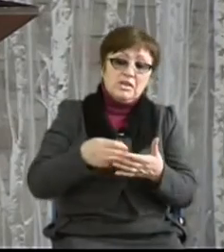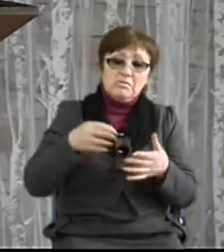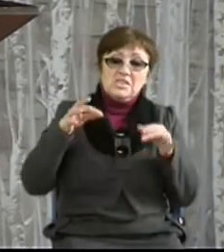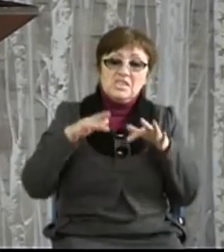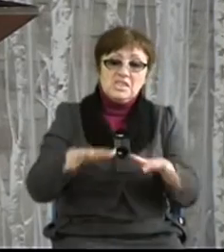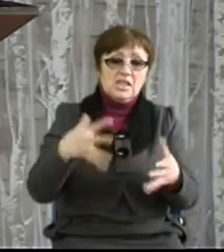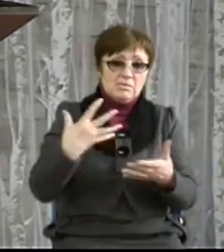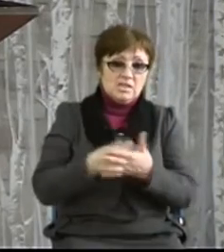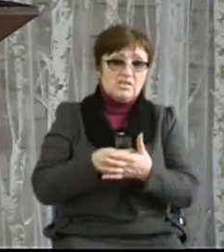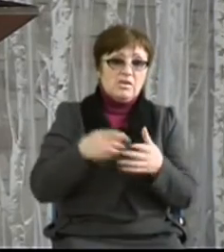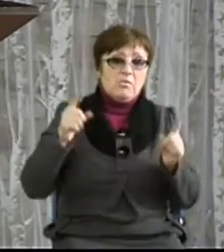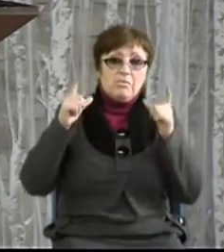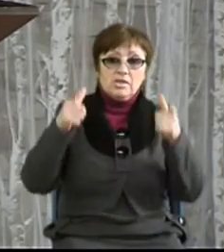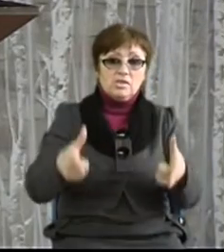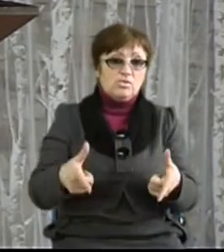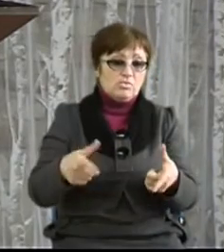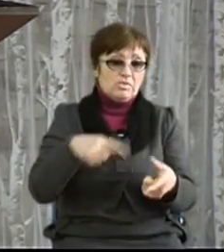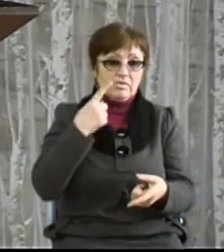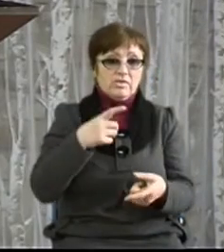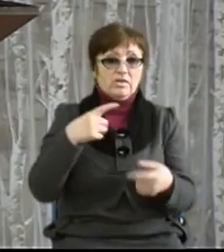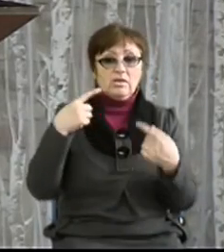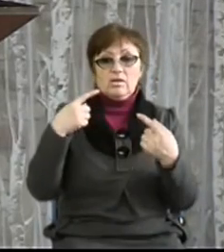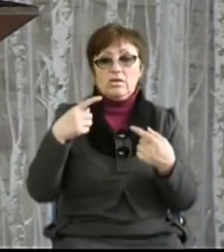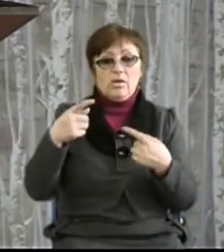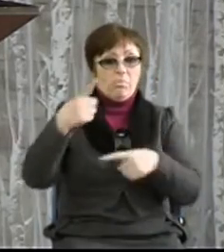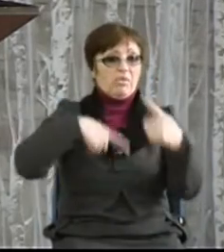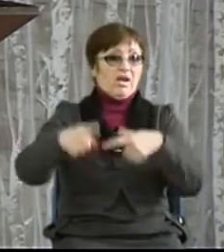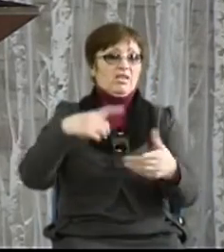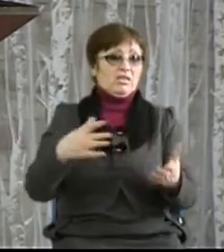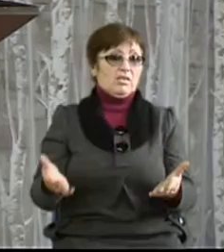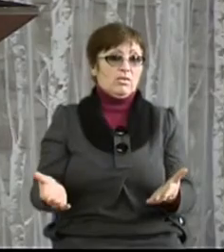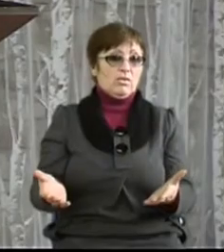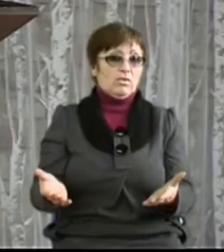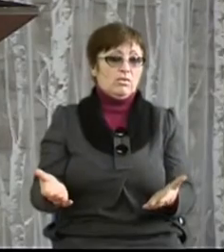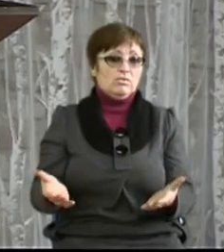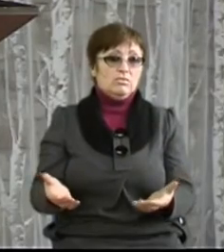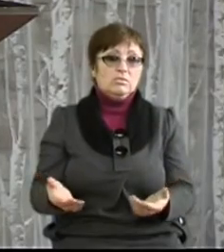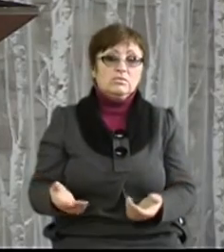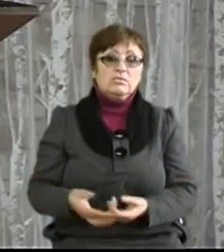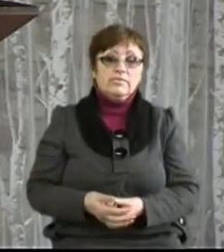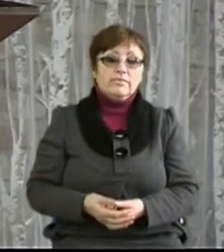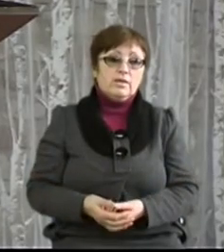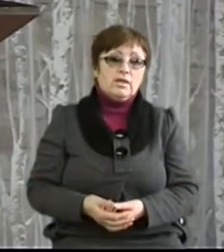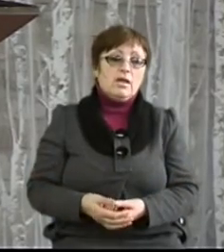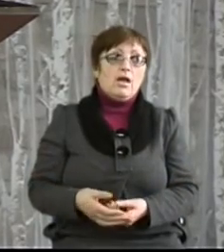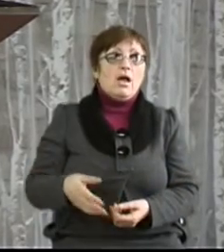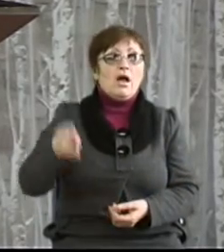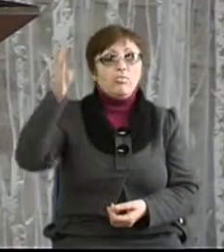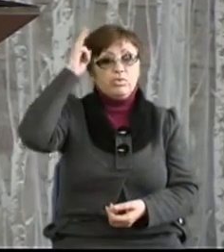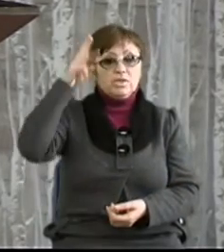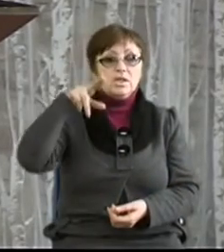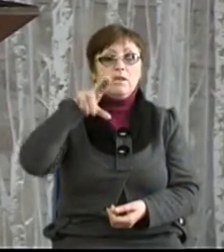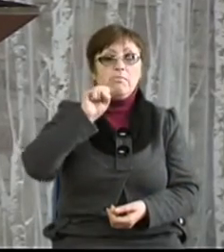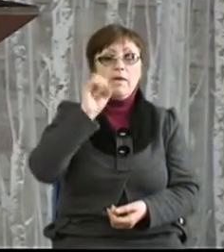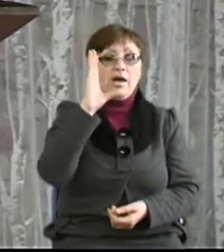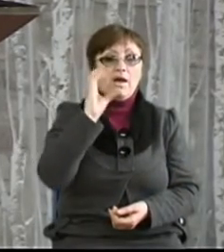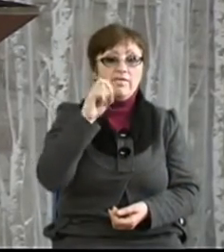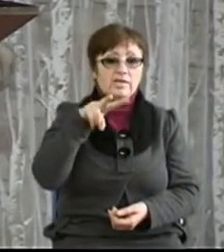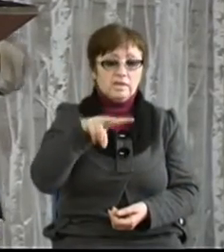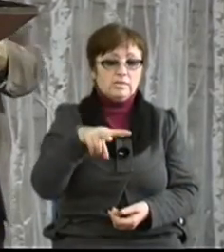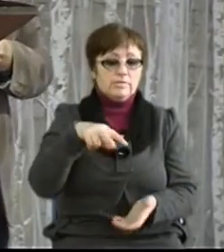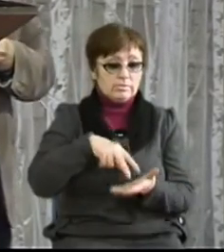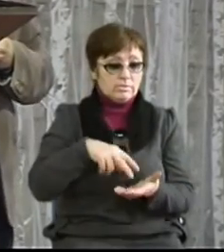своими поступками ты говоришь об обратном. И в свое время апостол Павел, он также стал перед